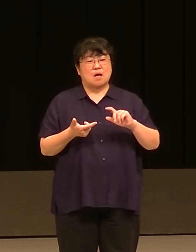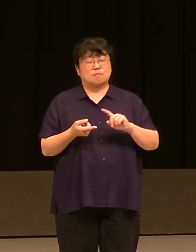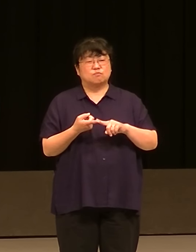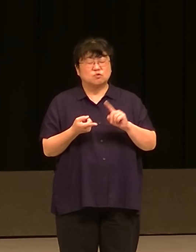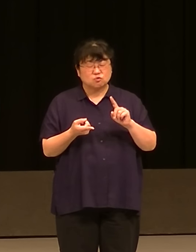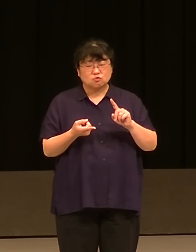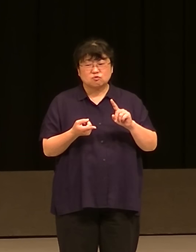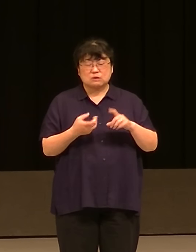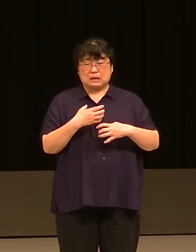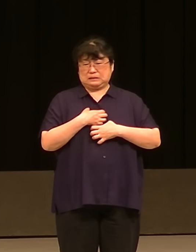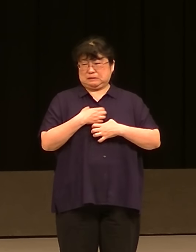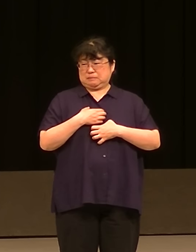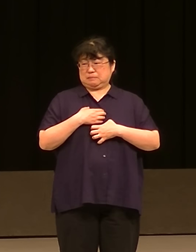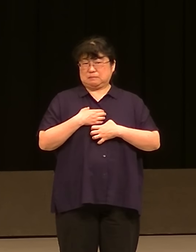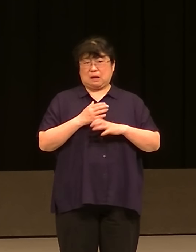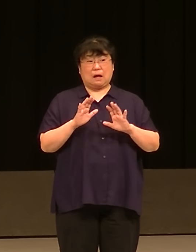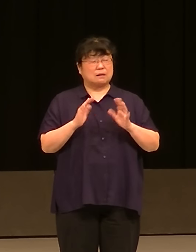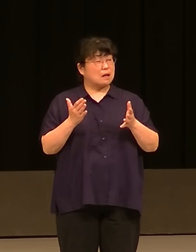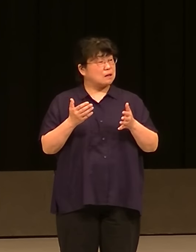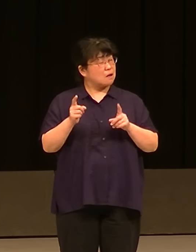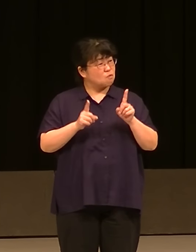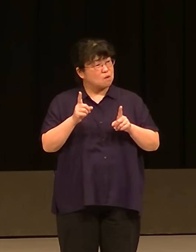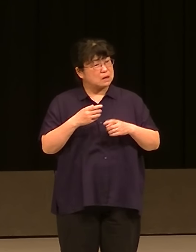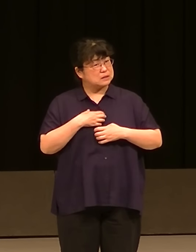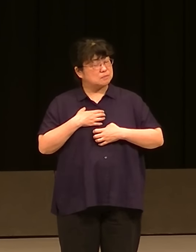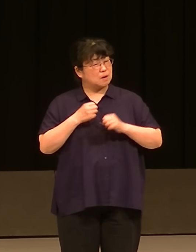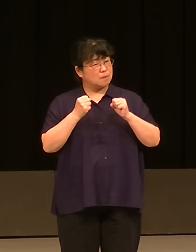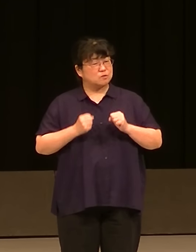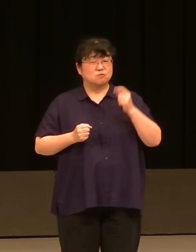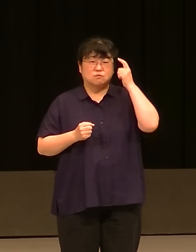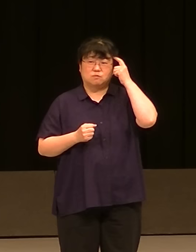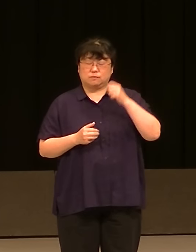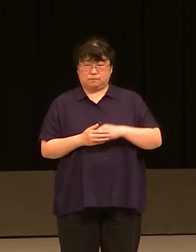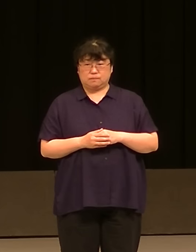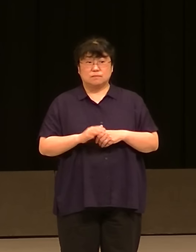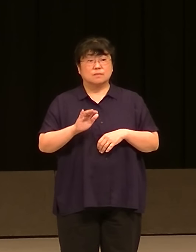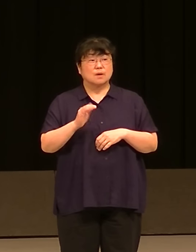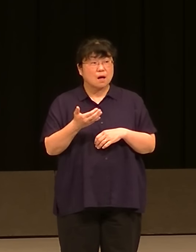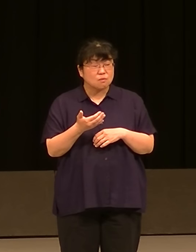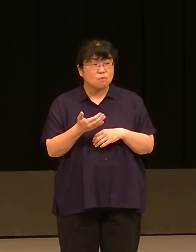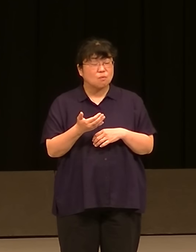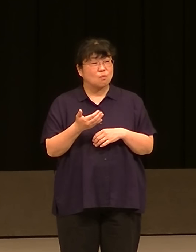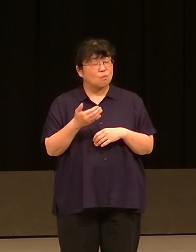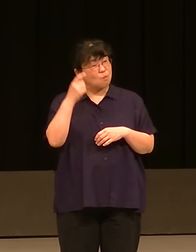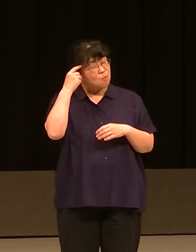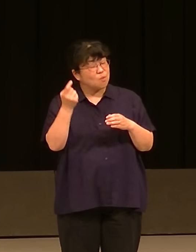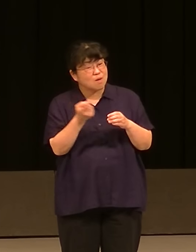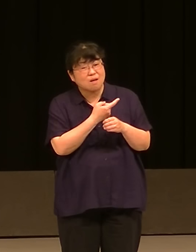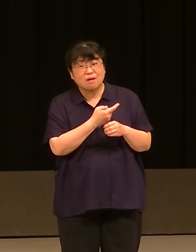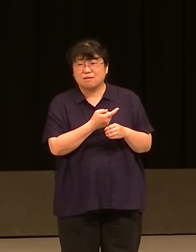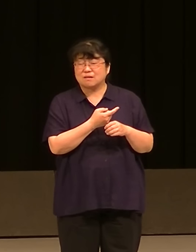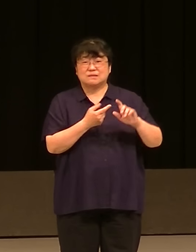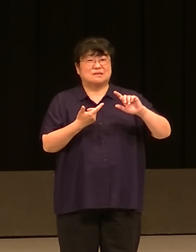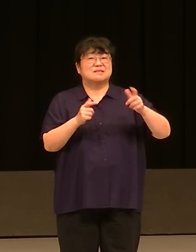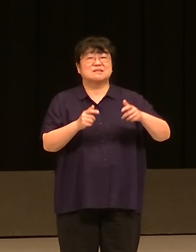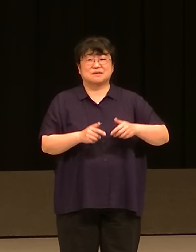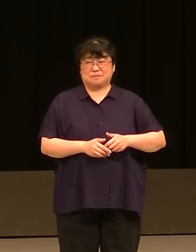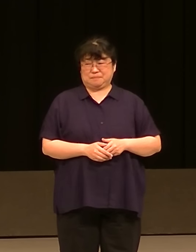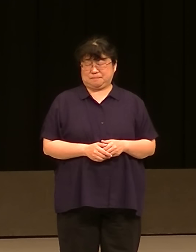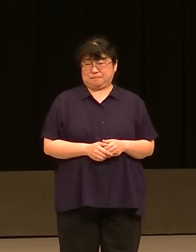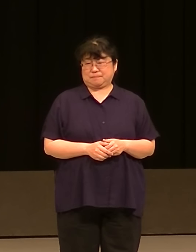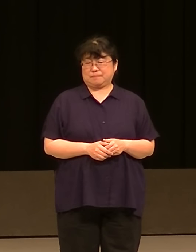ないだろうかと、思われる方もおいでになるかもしれないと思いますけど、意外や意外全然そうじゃないっていうこと